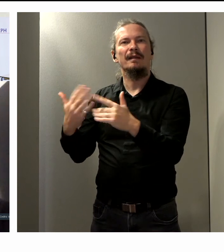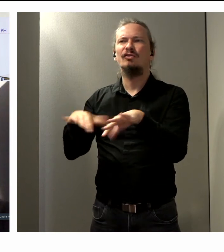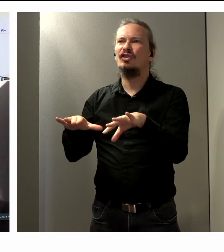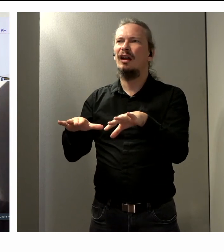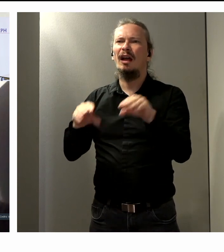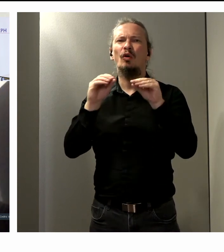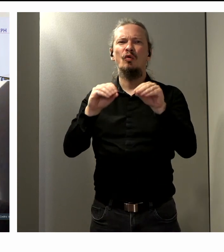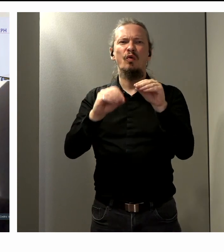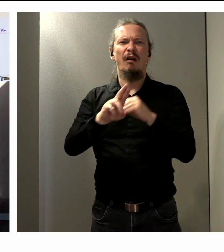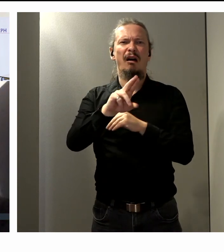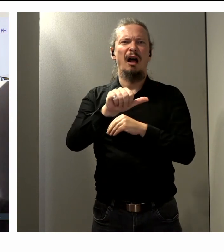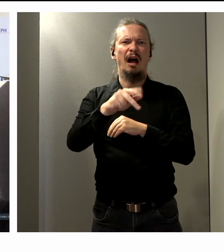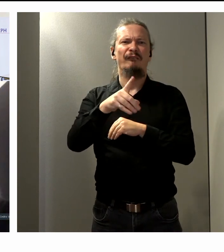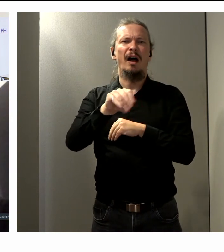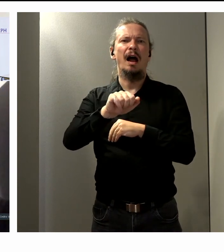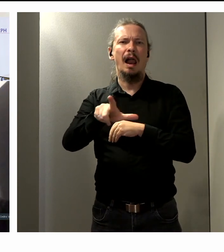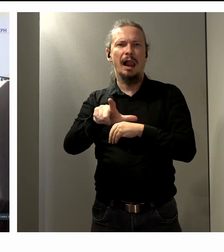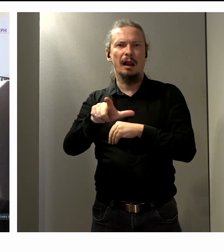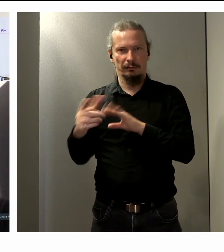cours Raphaël,